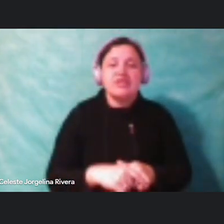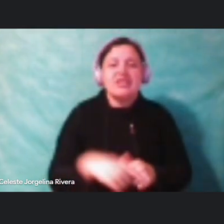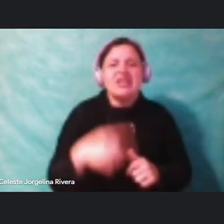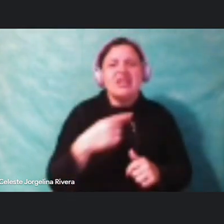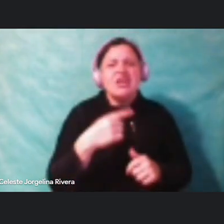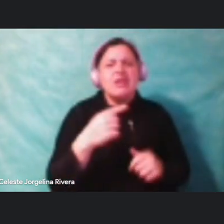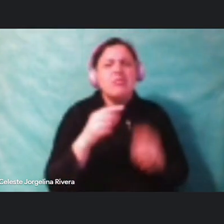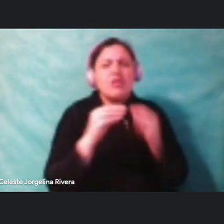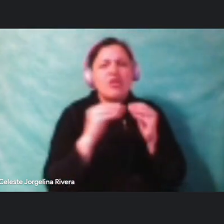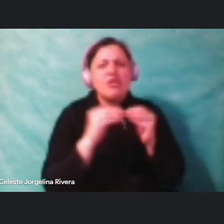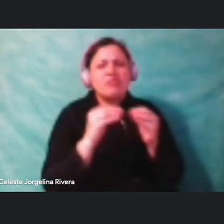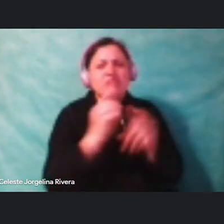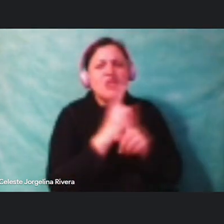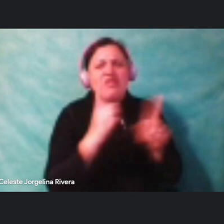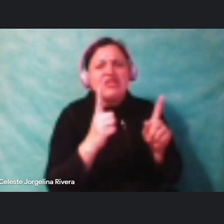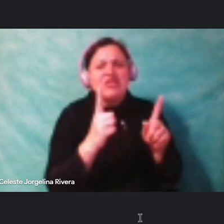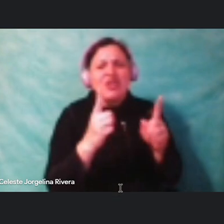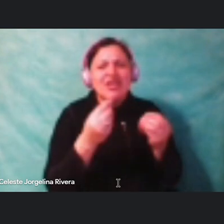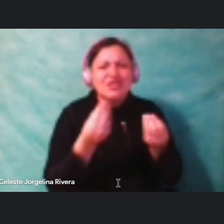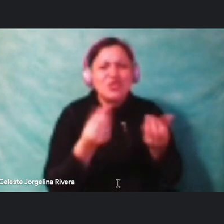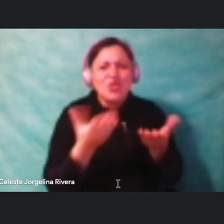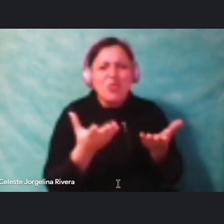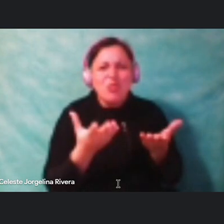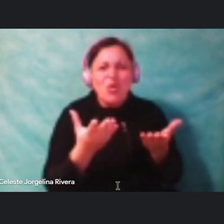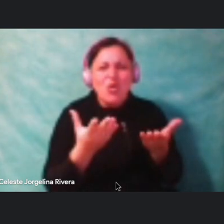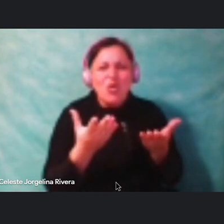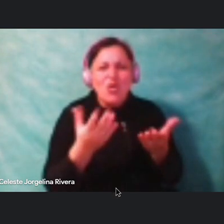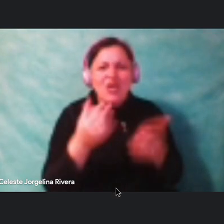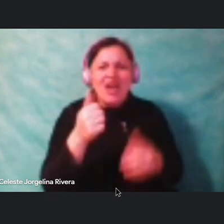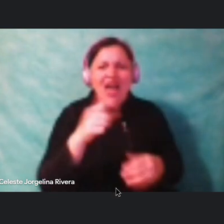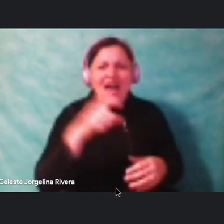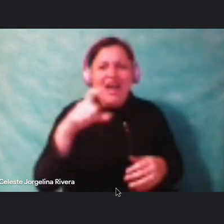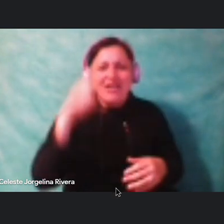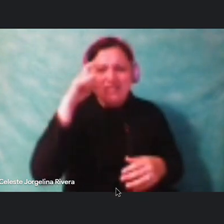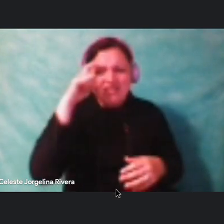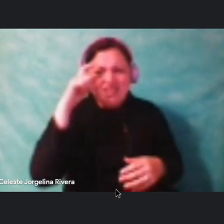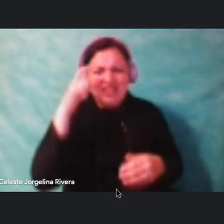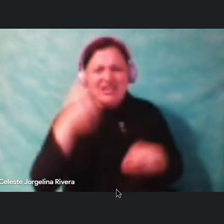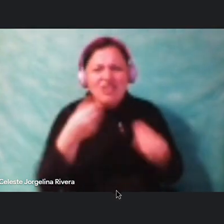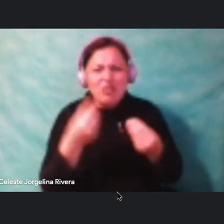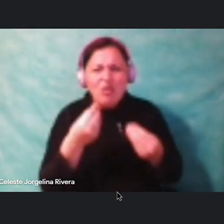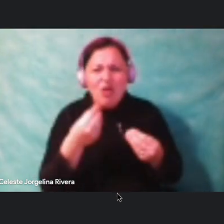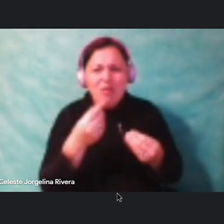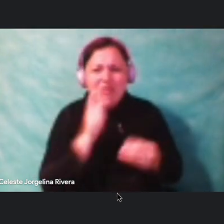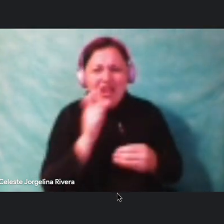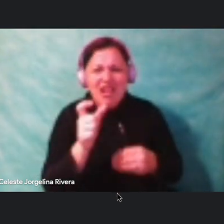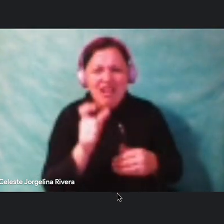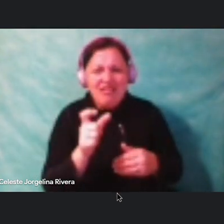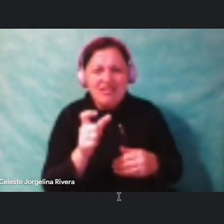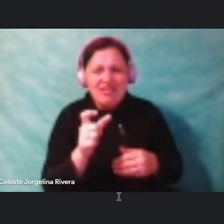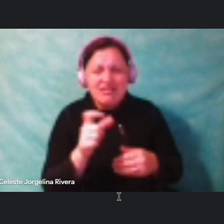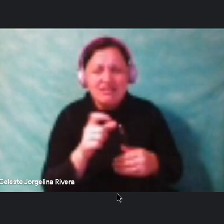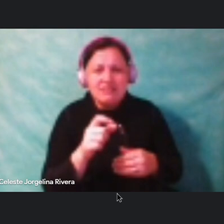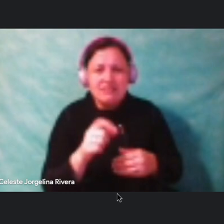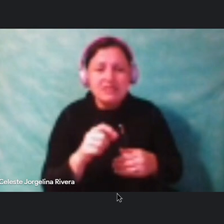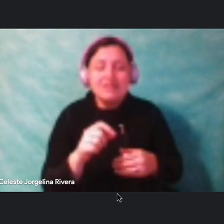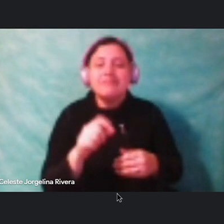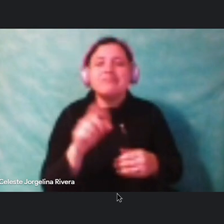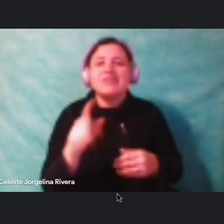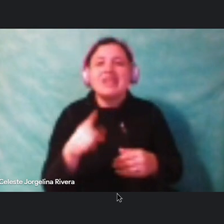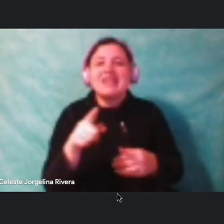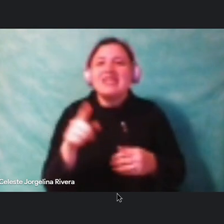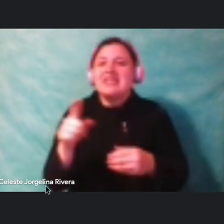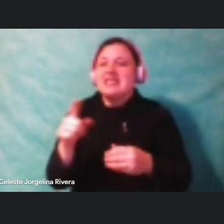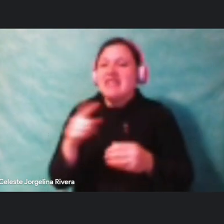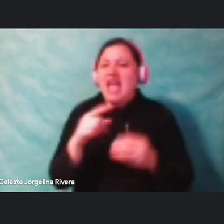access? Sí, esa la dijimos, ¿no? Ah. Pensé que la habíamos dicho. No. La segunda parte dice la compañera,